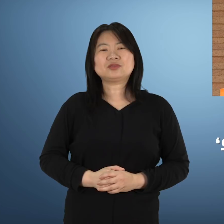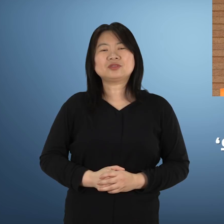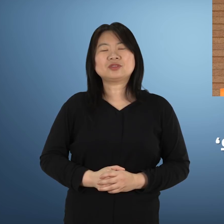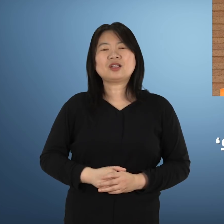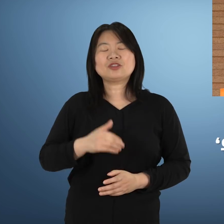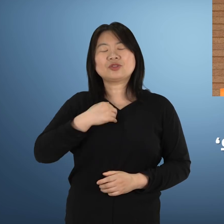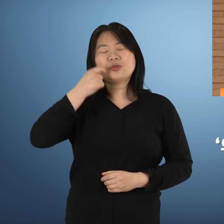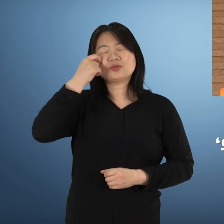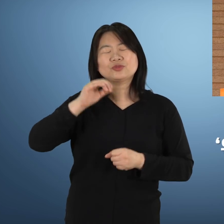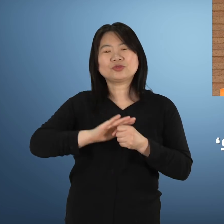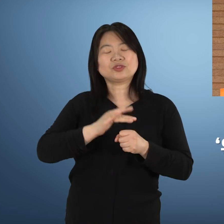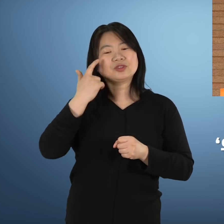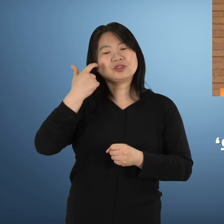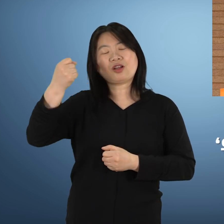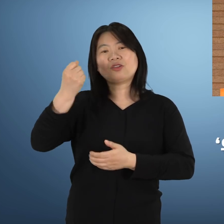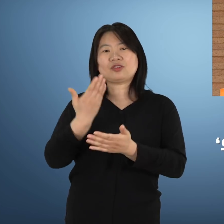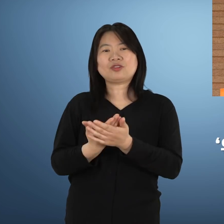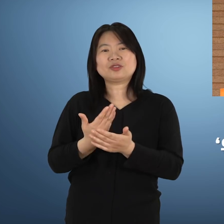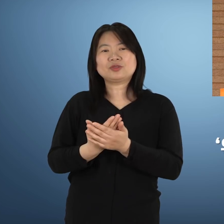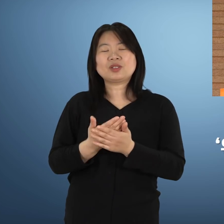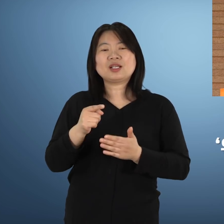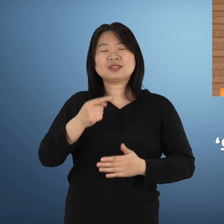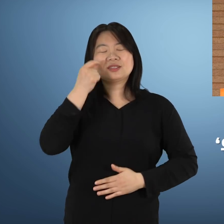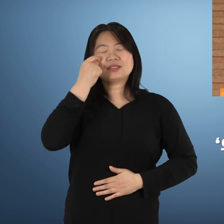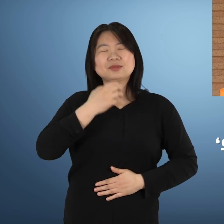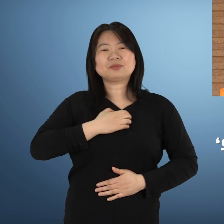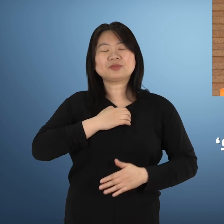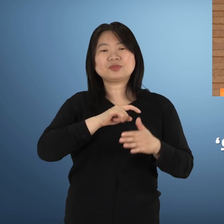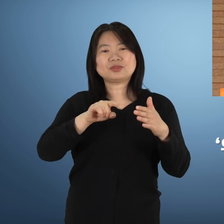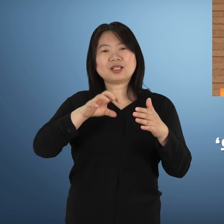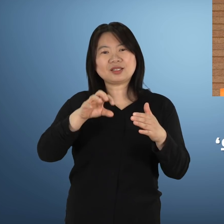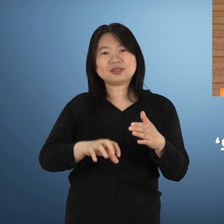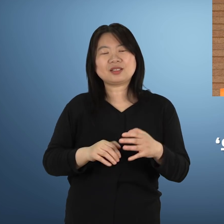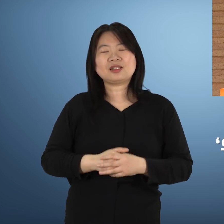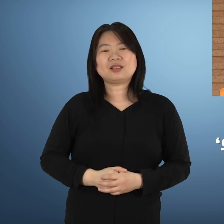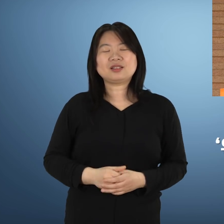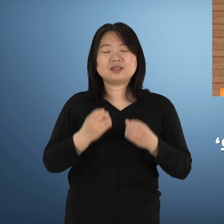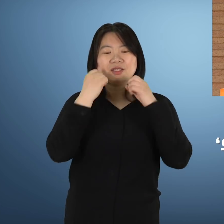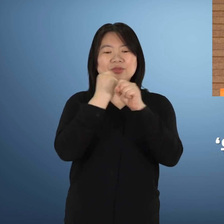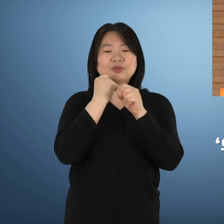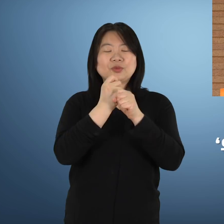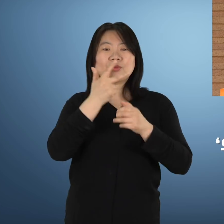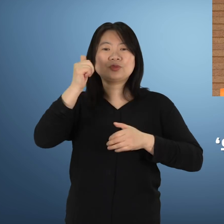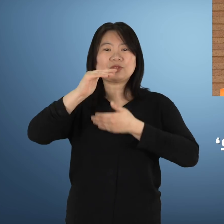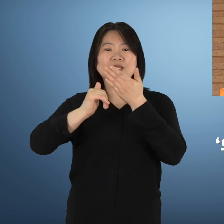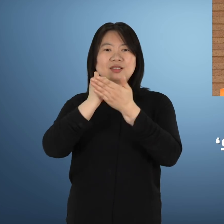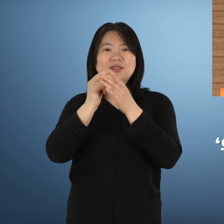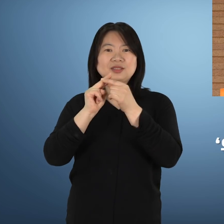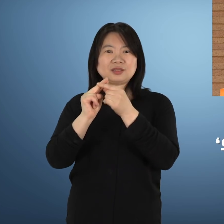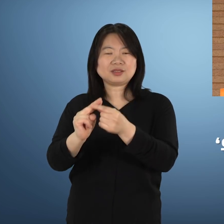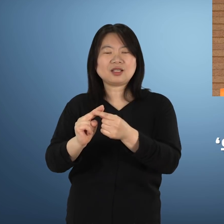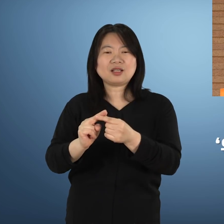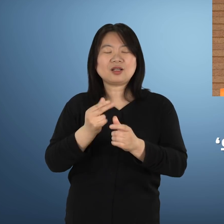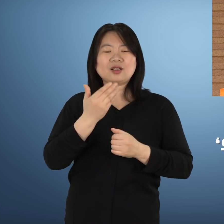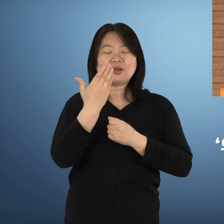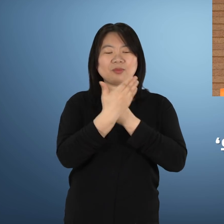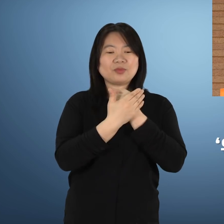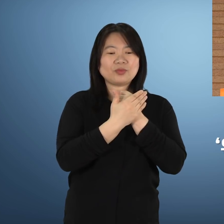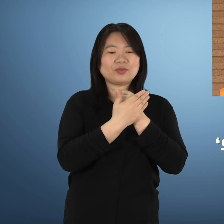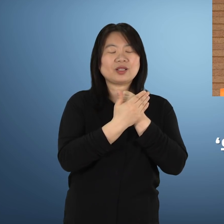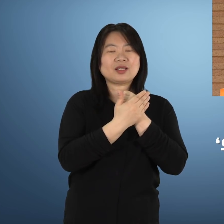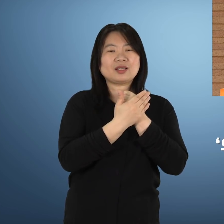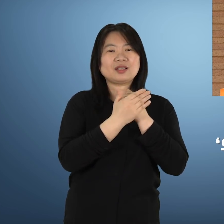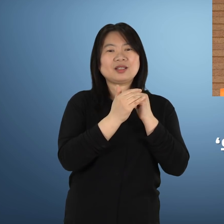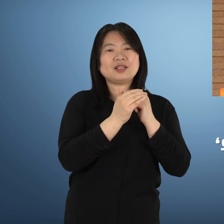저를 긍휼히 여겨주시고 이 슬픔 속에 창조주 하나님과 보혜사